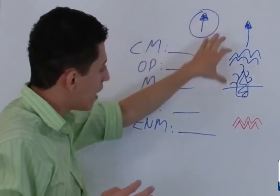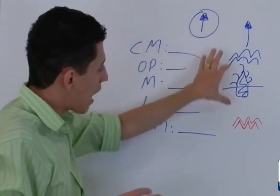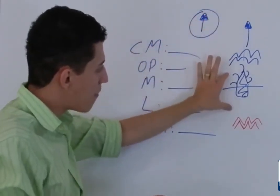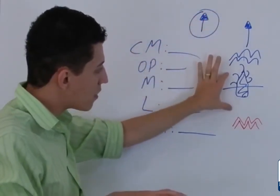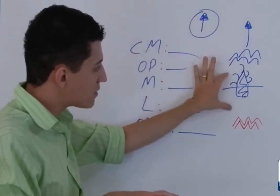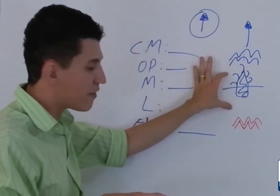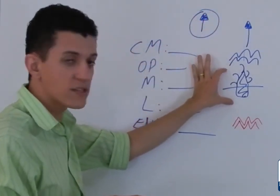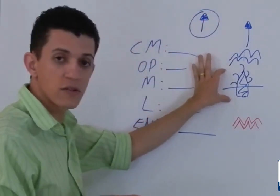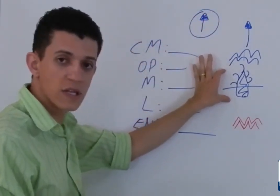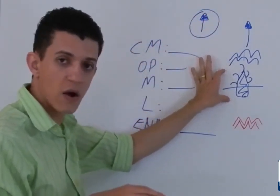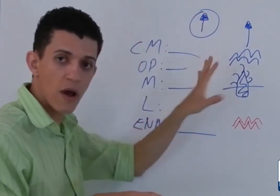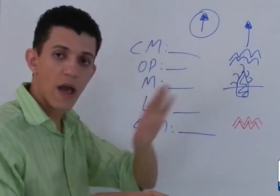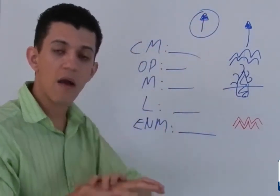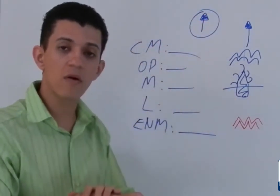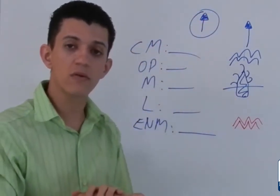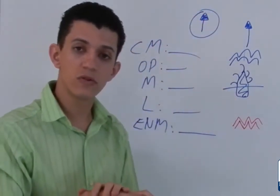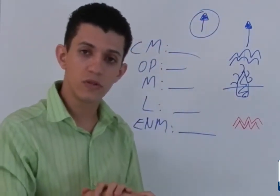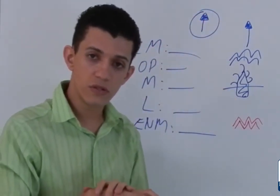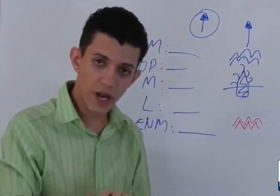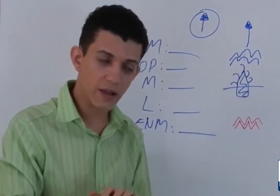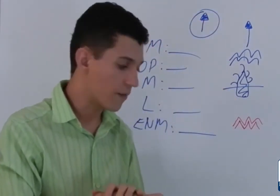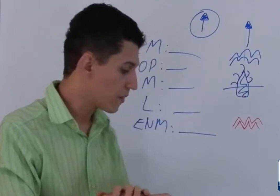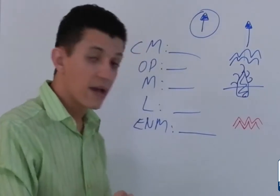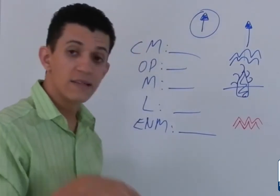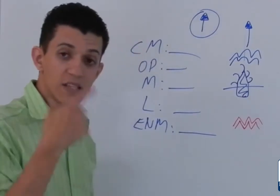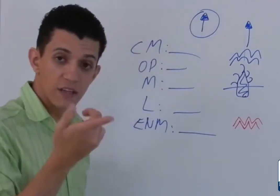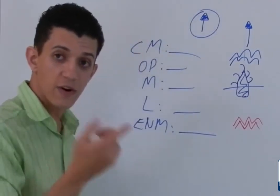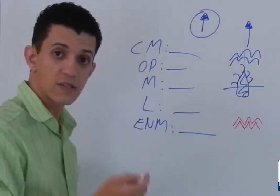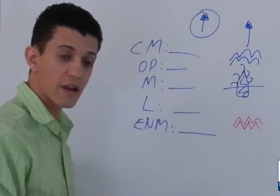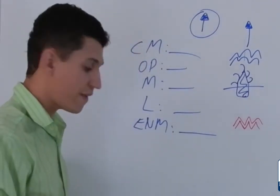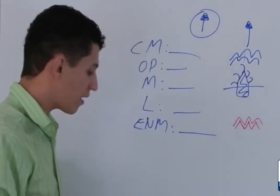A mão que está fazendo o sinal é a mão direita. Se a gente fosse escrever